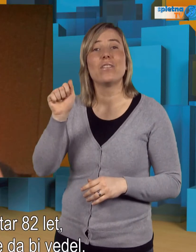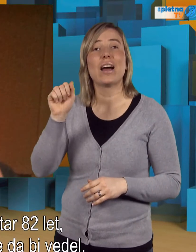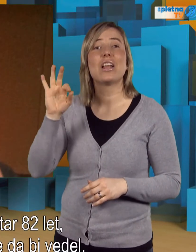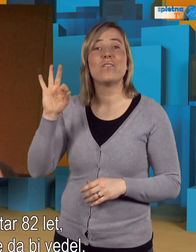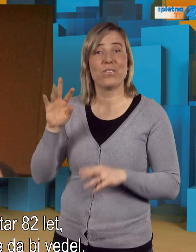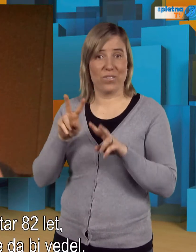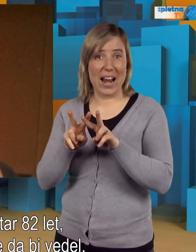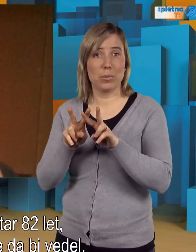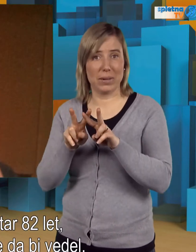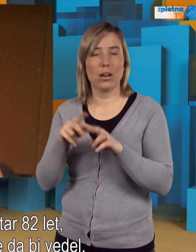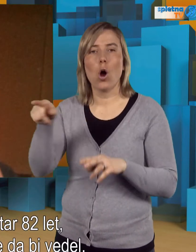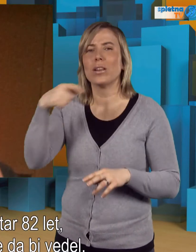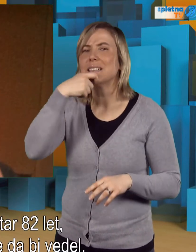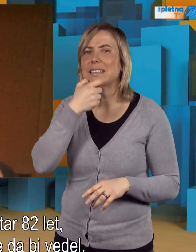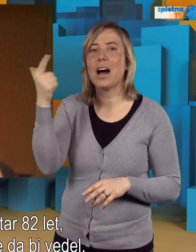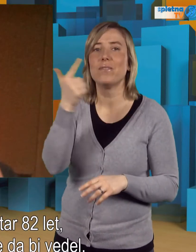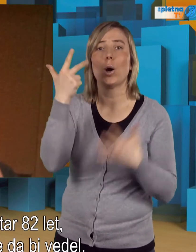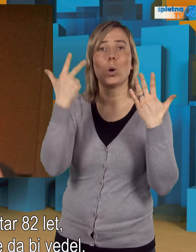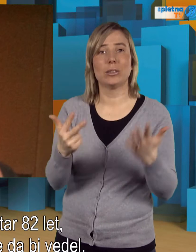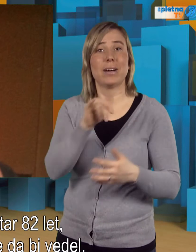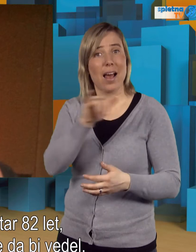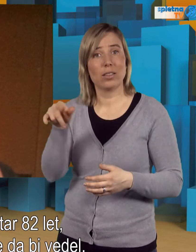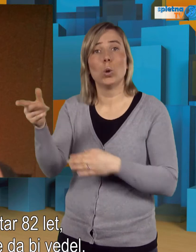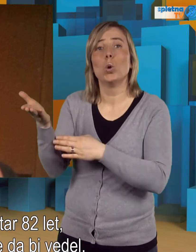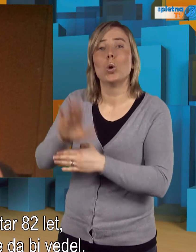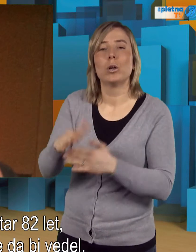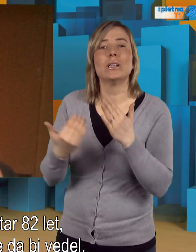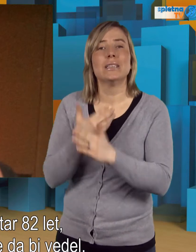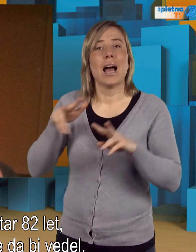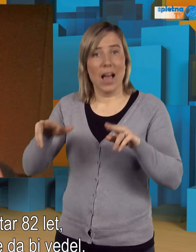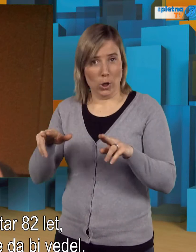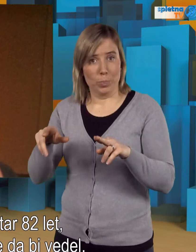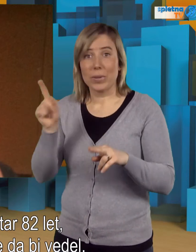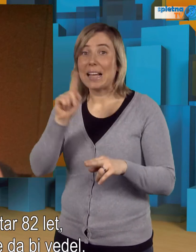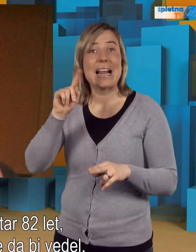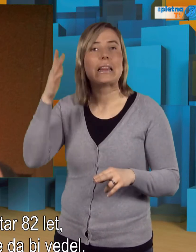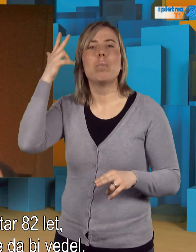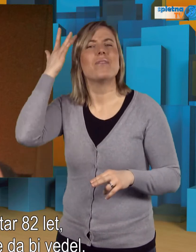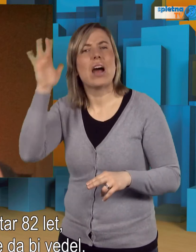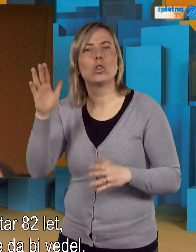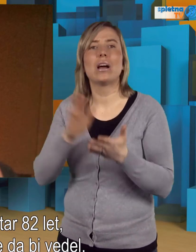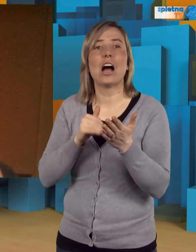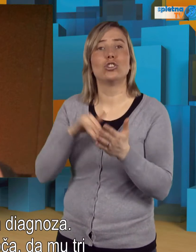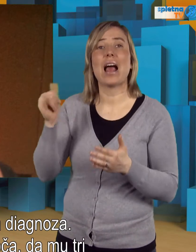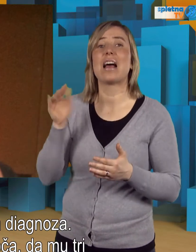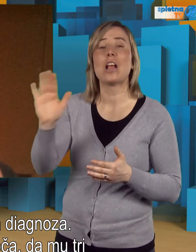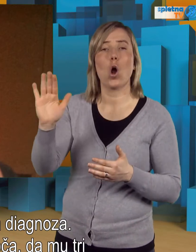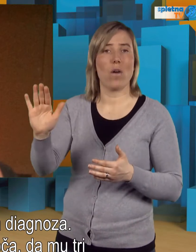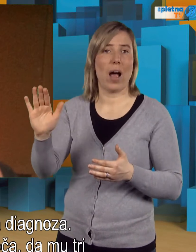Alfred Weinrib, star 82 let, je umrl za rakom, ne da bi vedel, kakšna je njegova diagnoza.